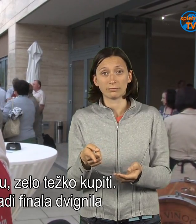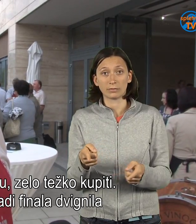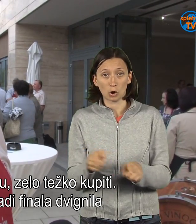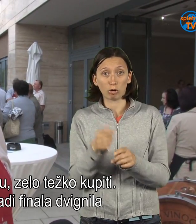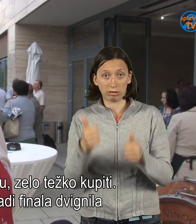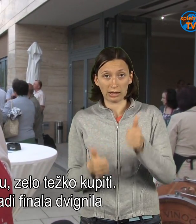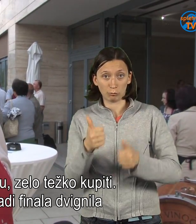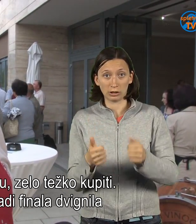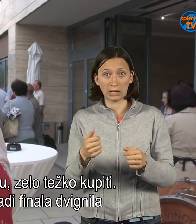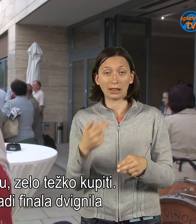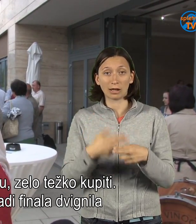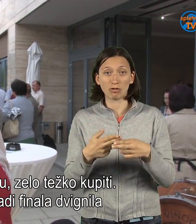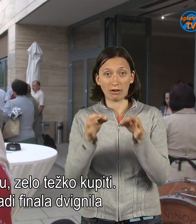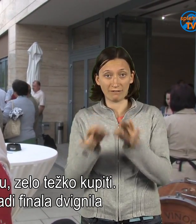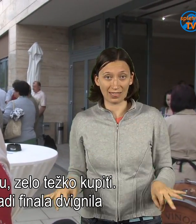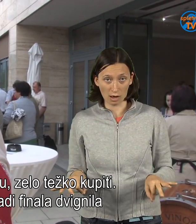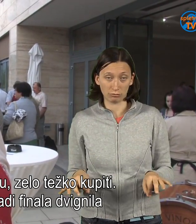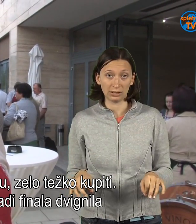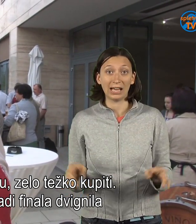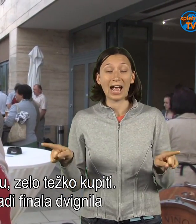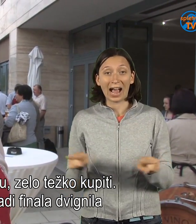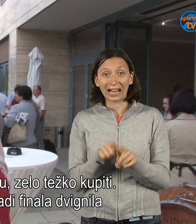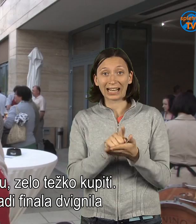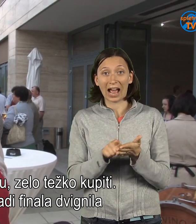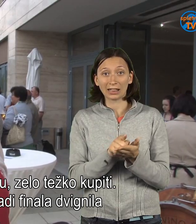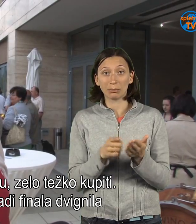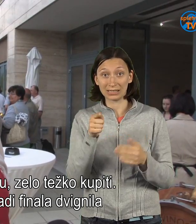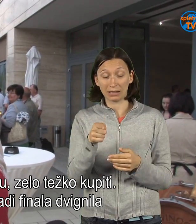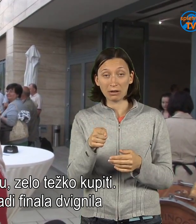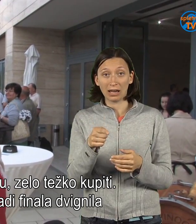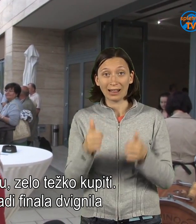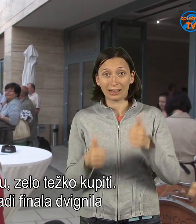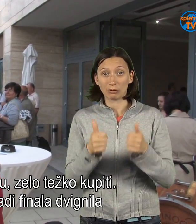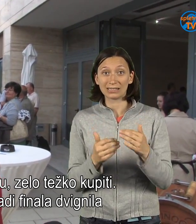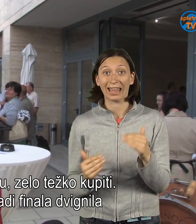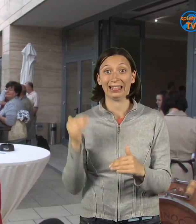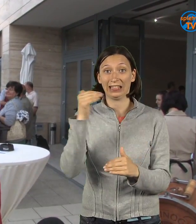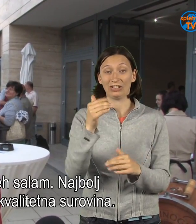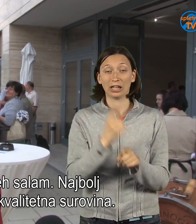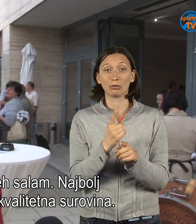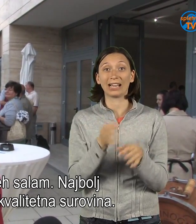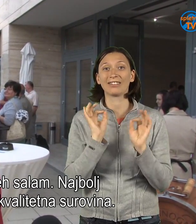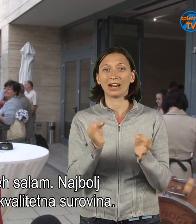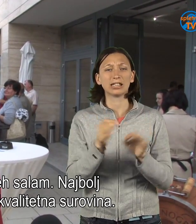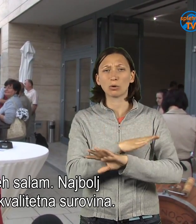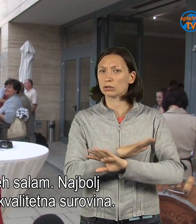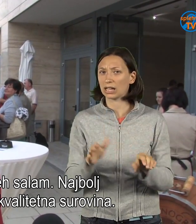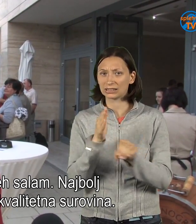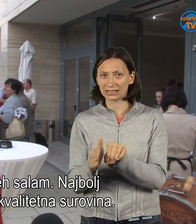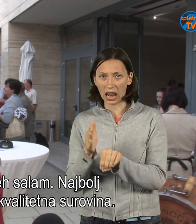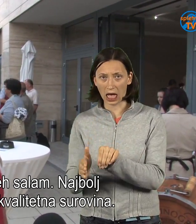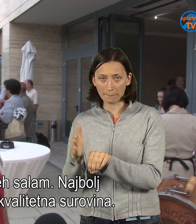kakršne tekmujejo na državnem finalu, ampak hkrati z tem tekmovanjem se je dvignila tudi kvaliteta vseh